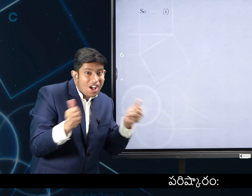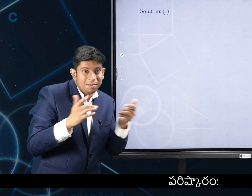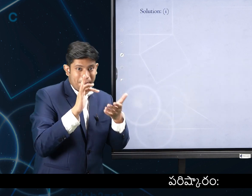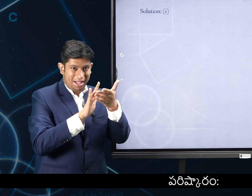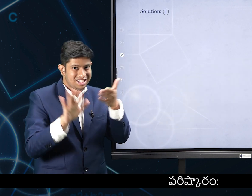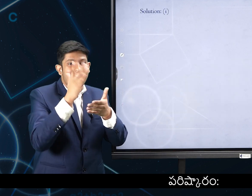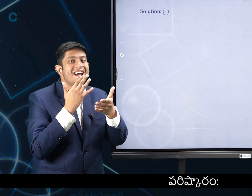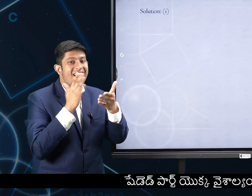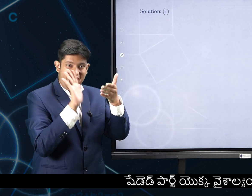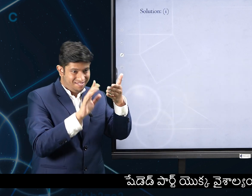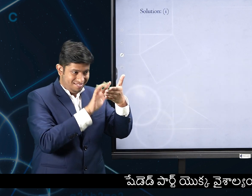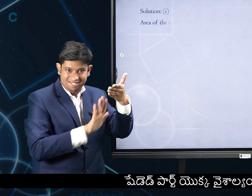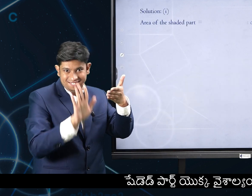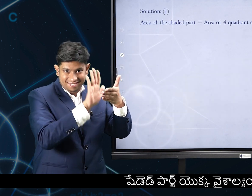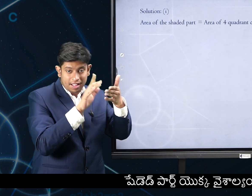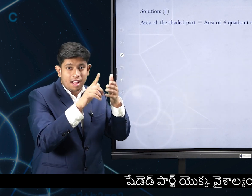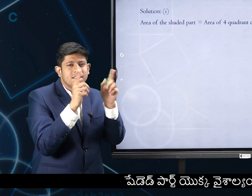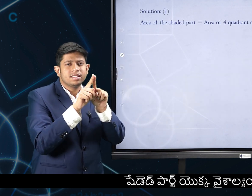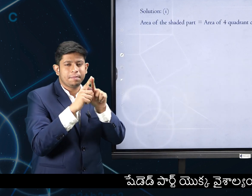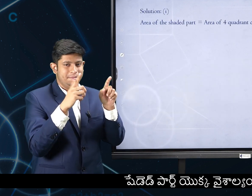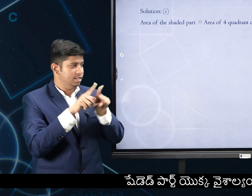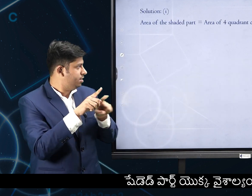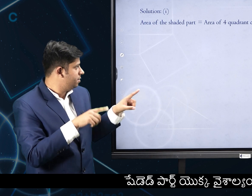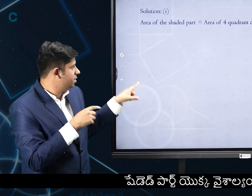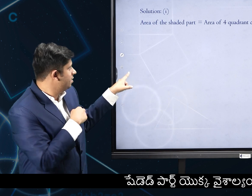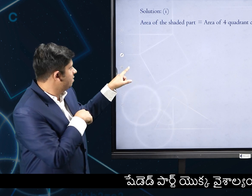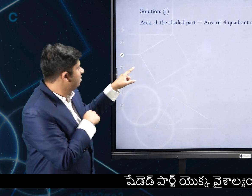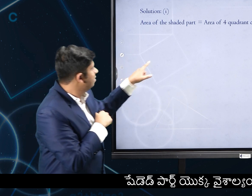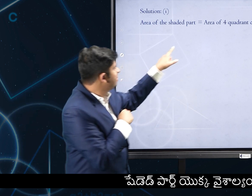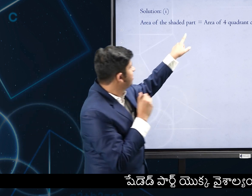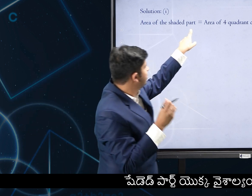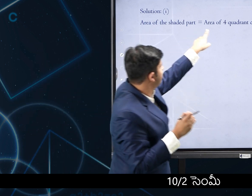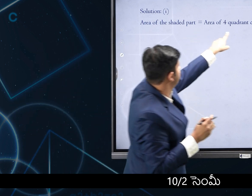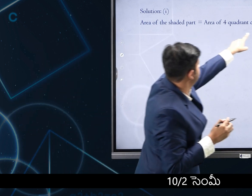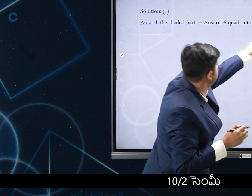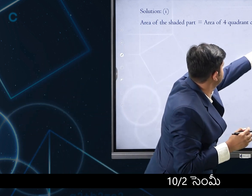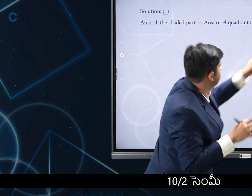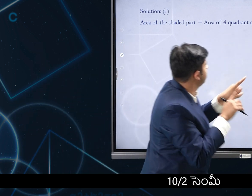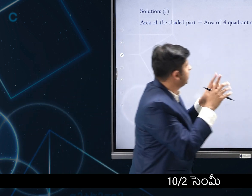పరిష్కారం: 1. షేడెడ్ పార్ట్ యొక్క వైశాల్యం = 10/2